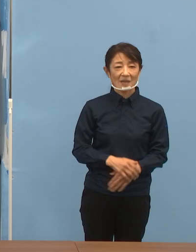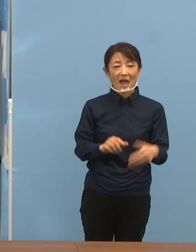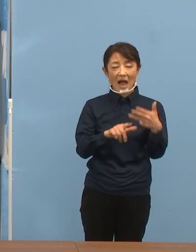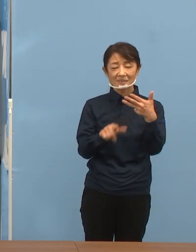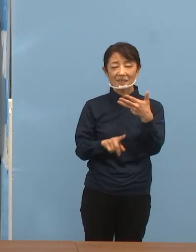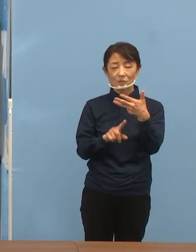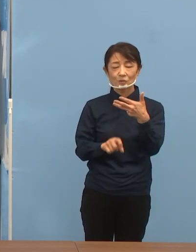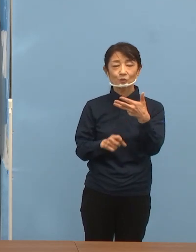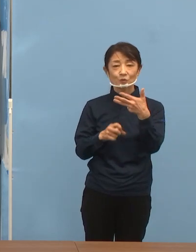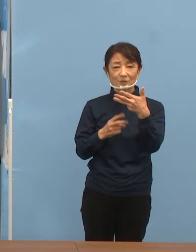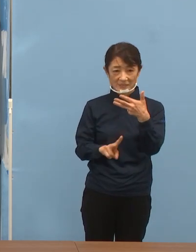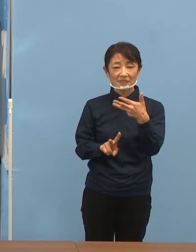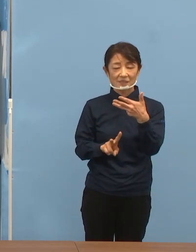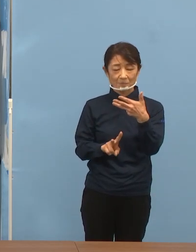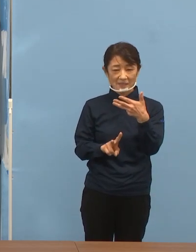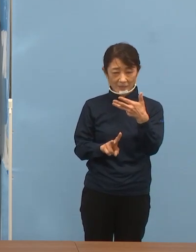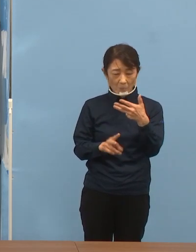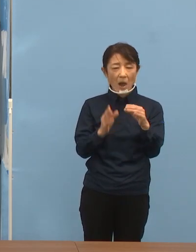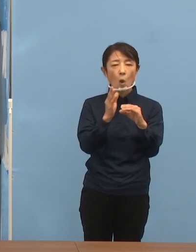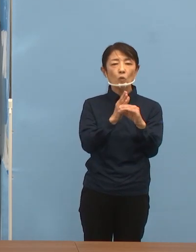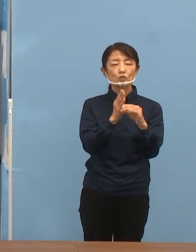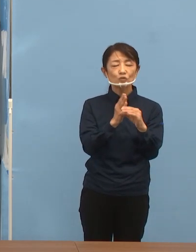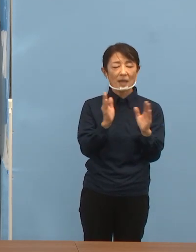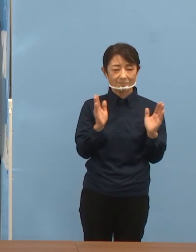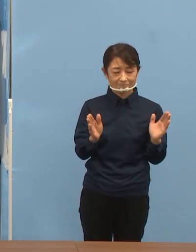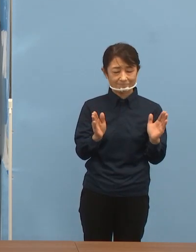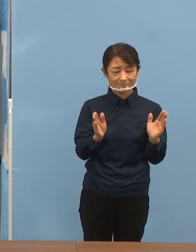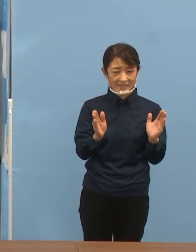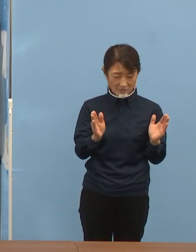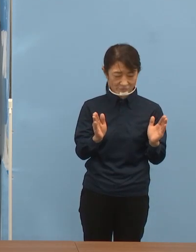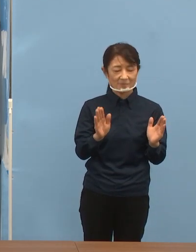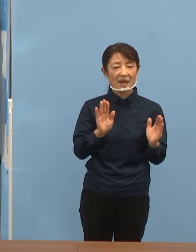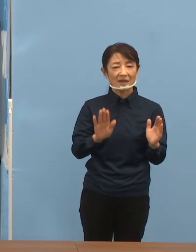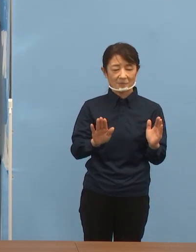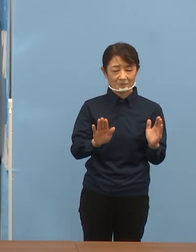12日まで県産品お中元セールを開催しておりますので、